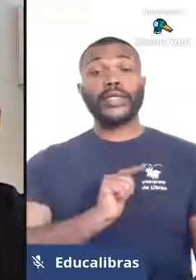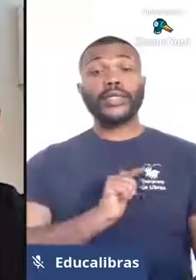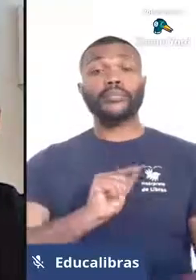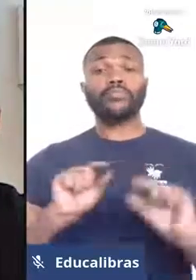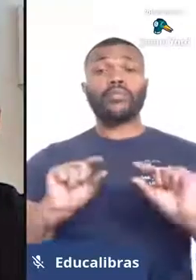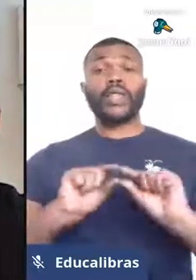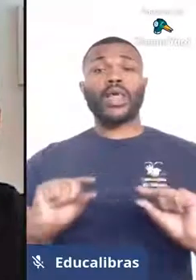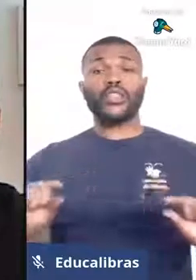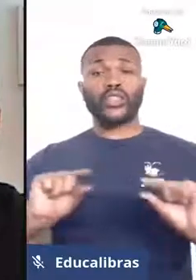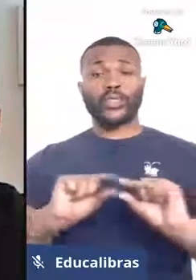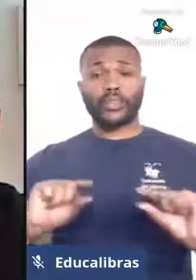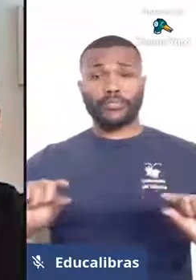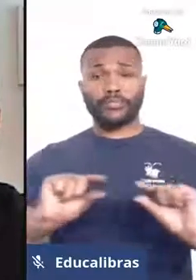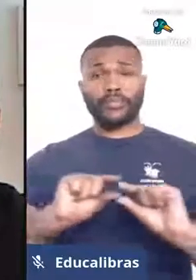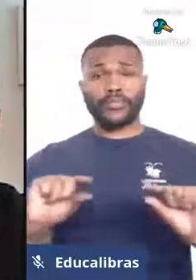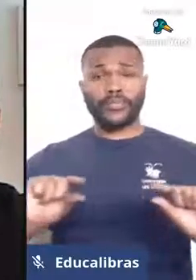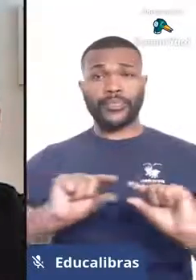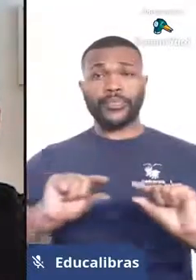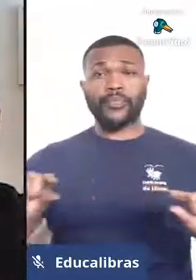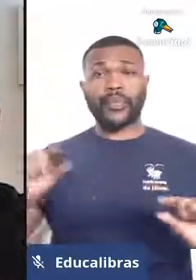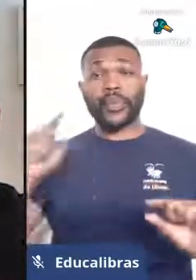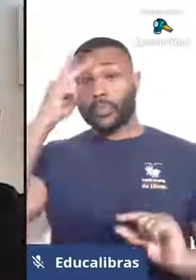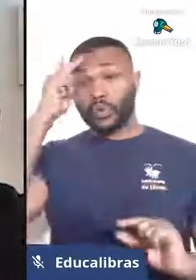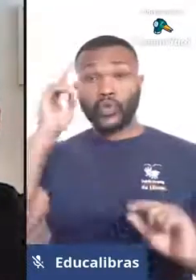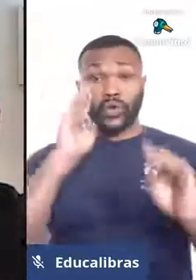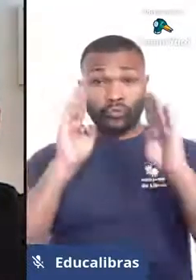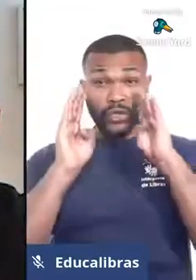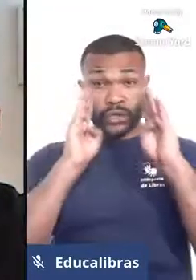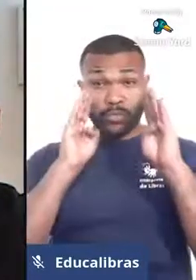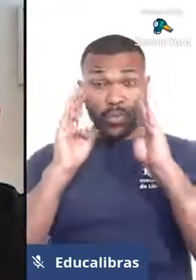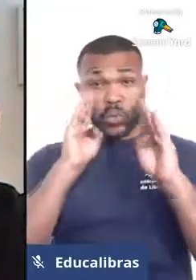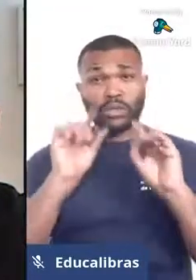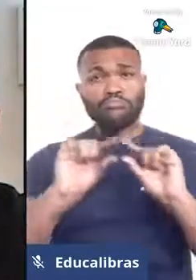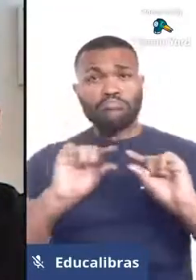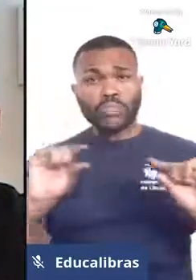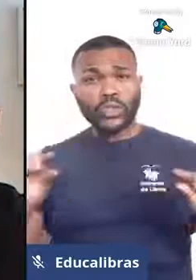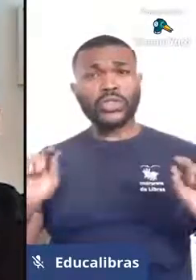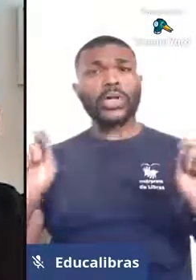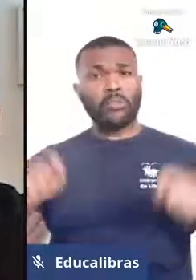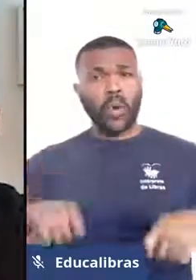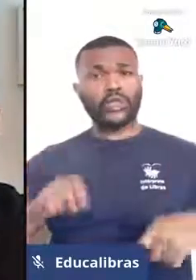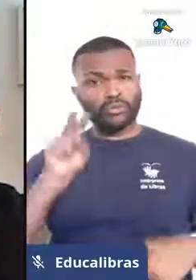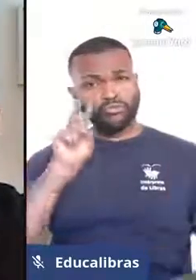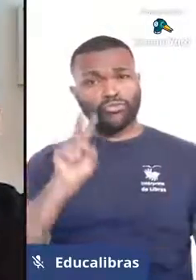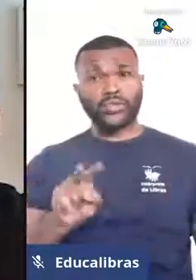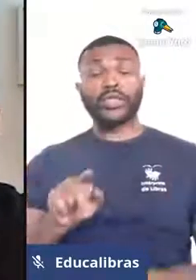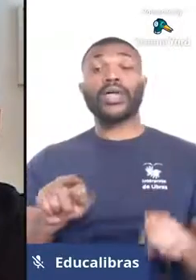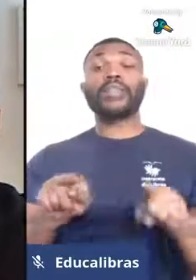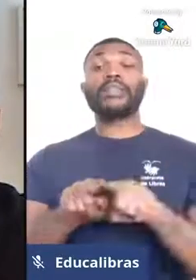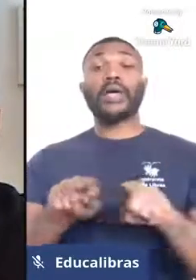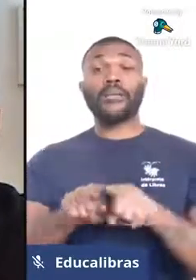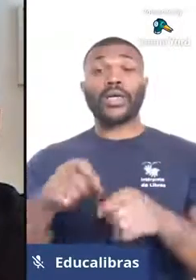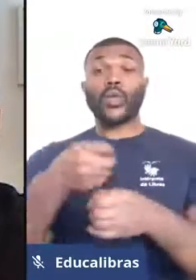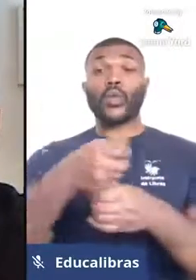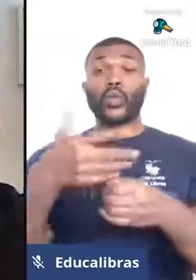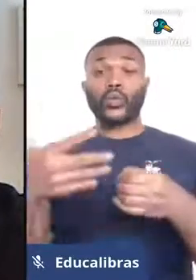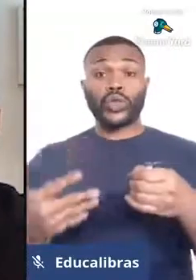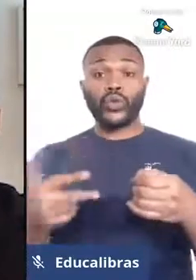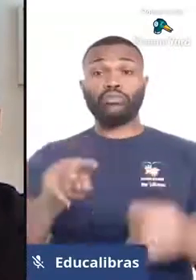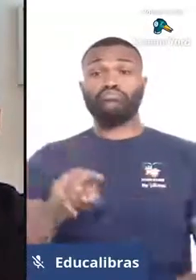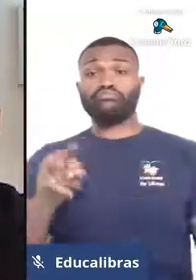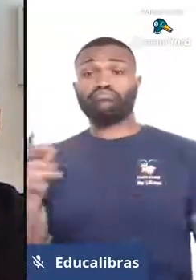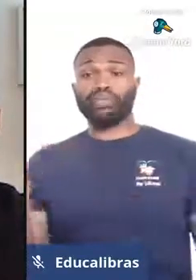legenda, né, para quem está no Facebook, e depois, quando o conteúdo é